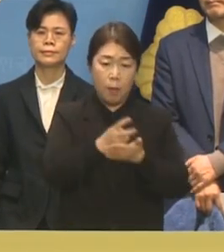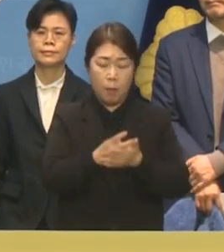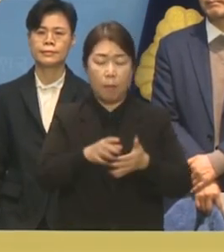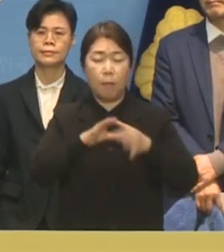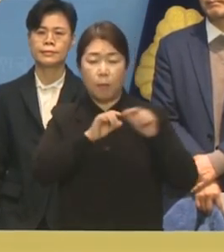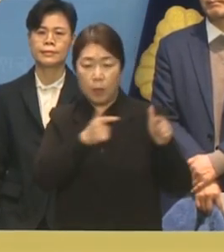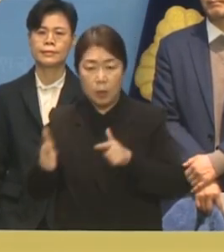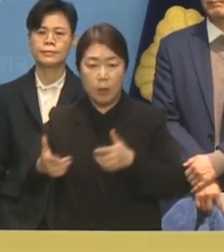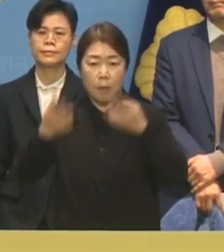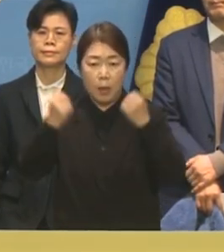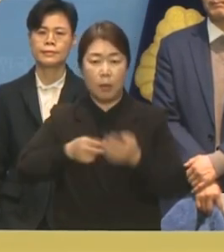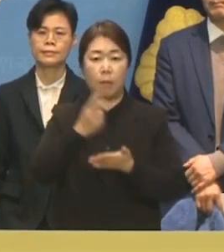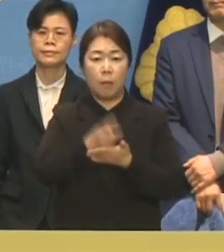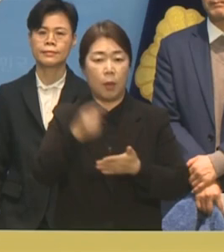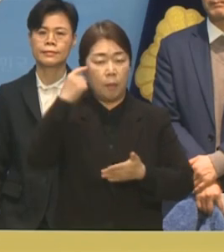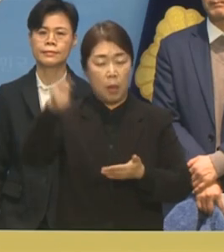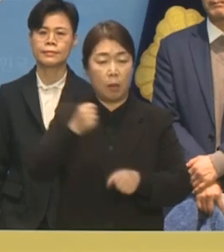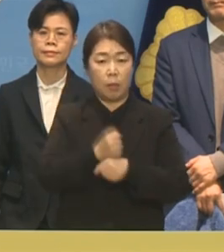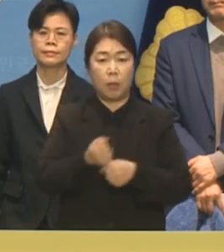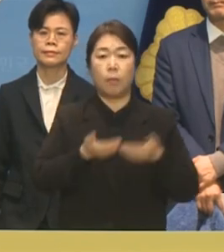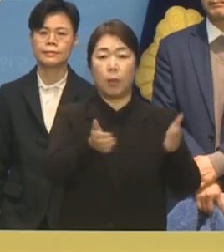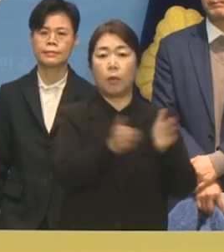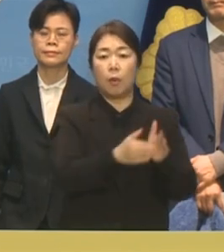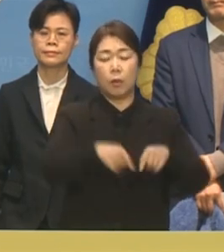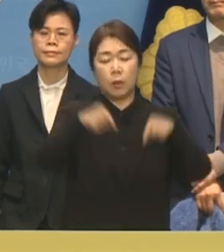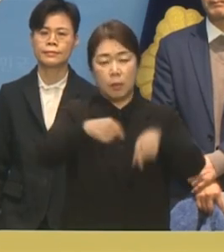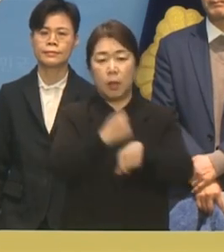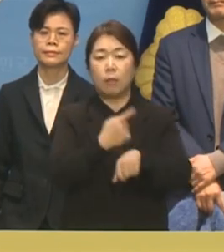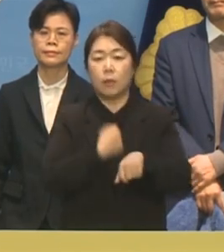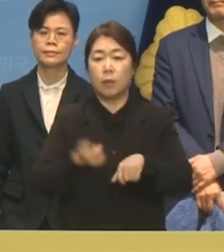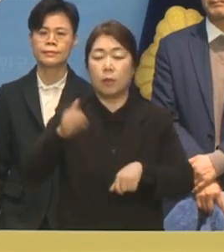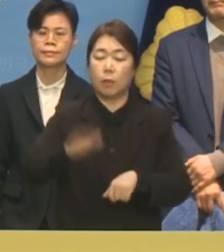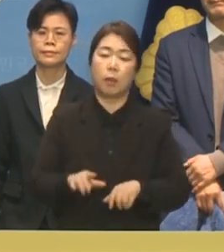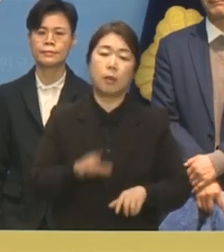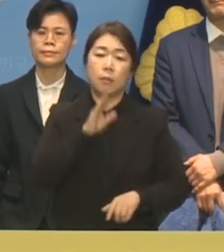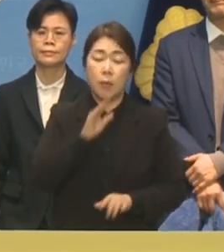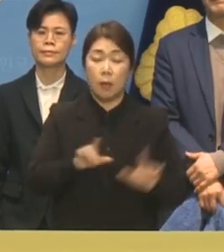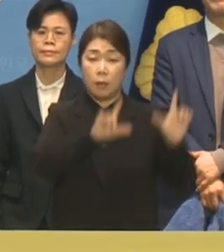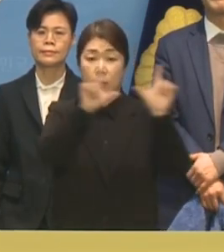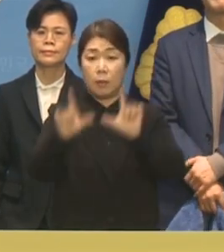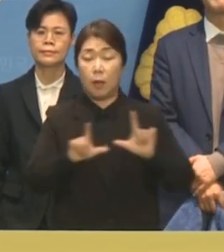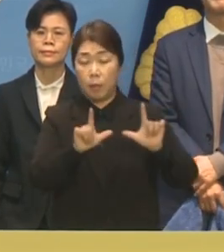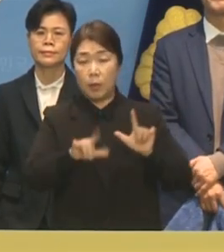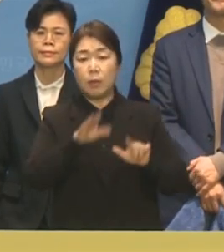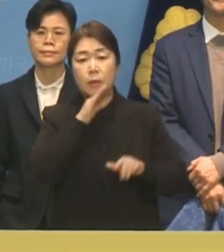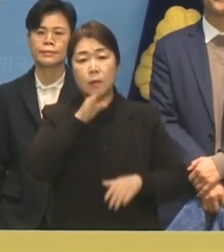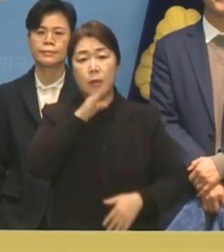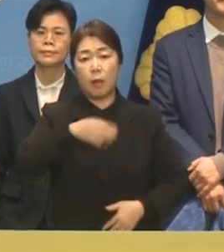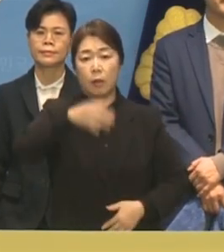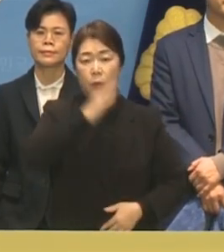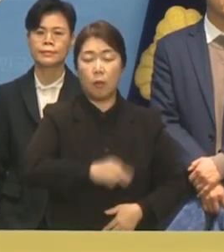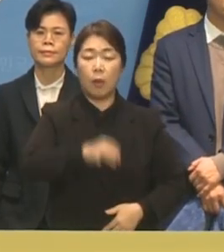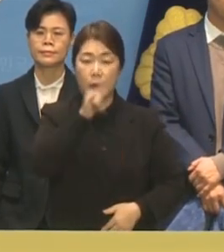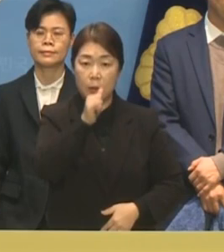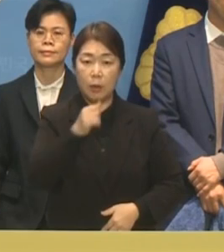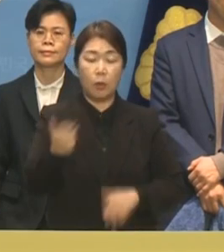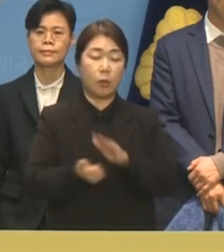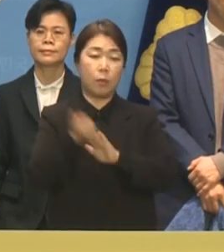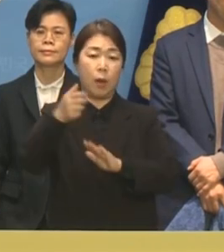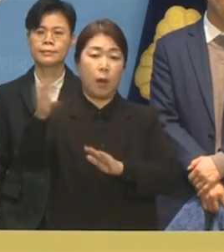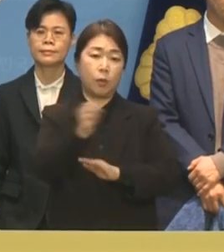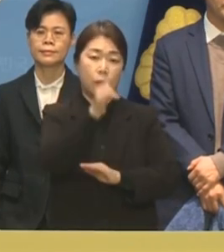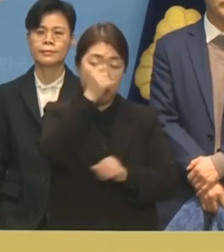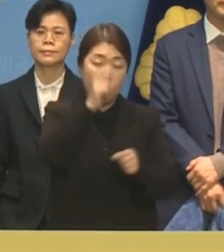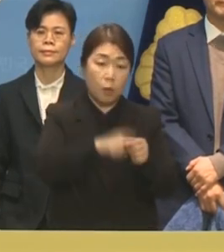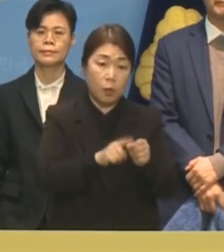발의하고 심사를 해왔습니다. 하지만 시민의 삶을 희망과 실제적으로 바꾸는 것을 목적으로